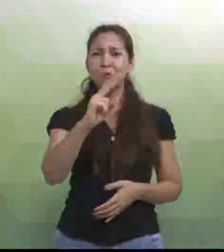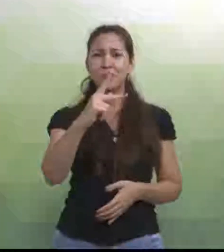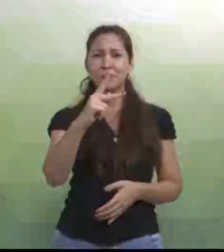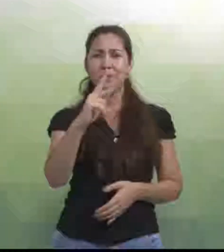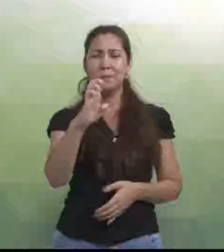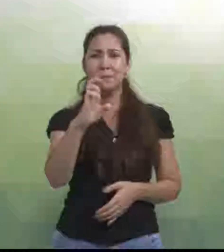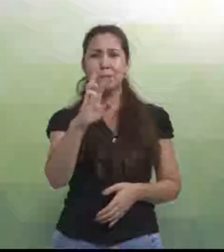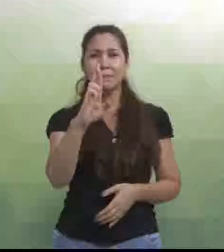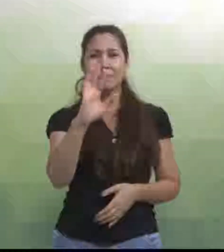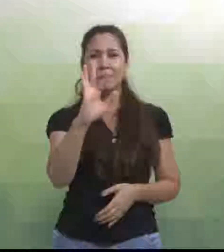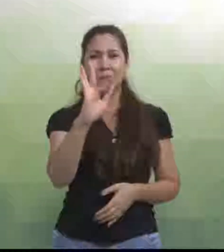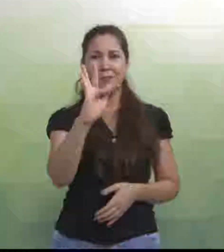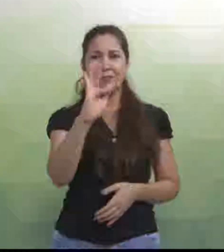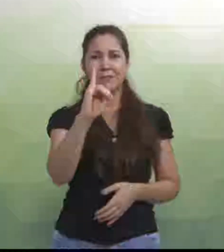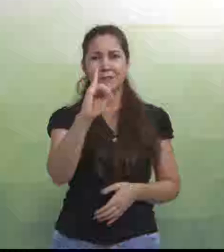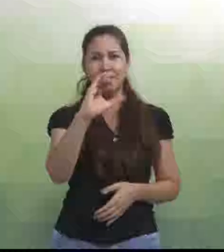superficial, inseguro.